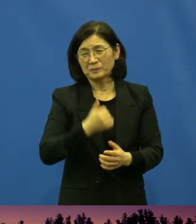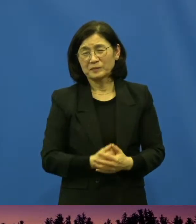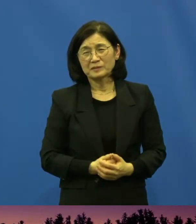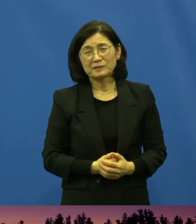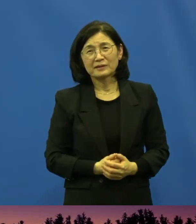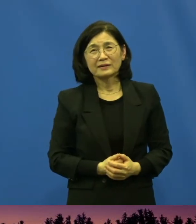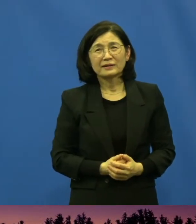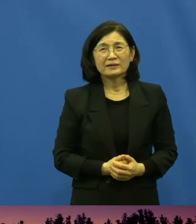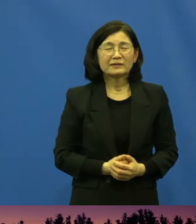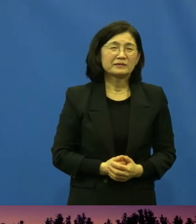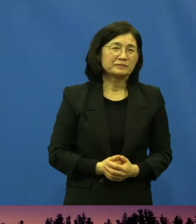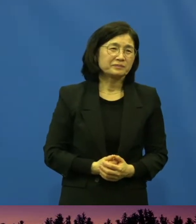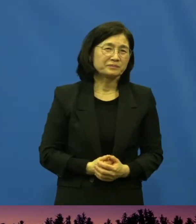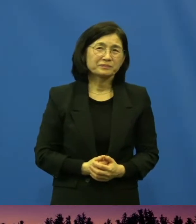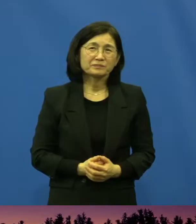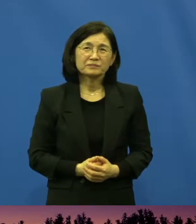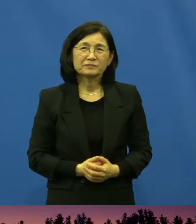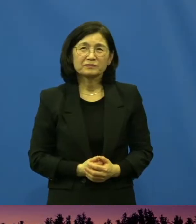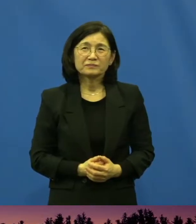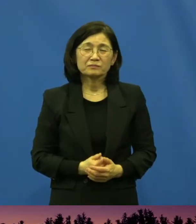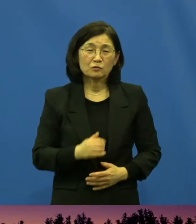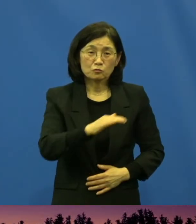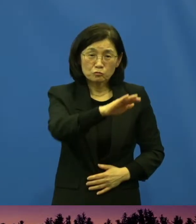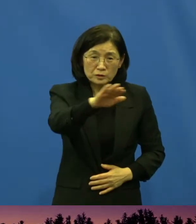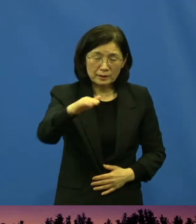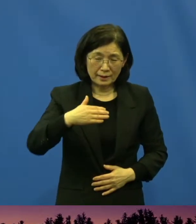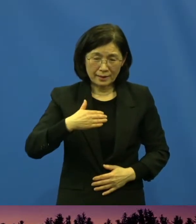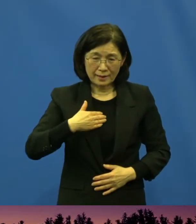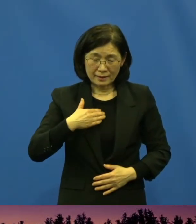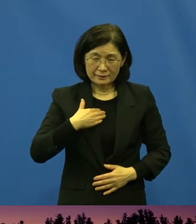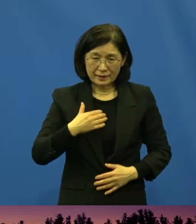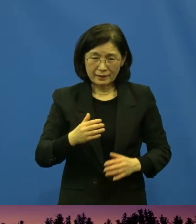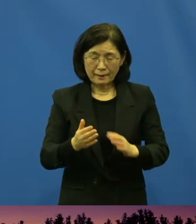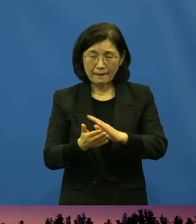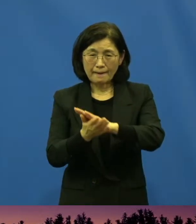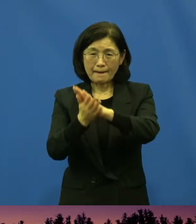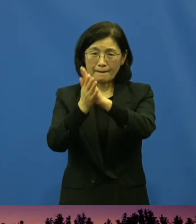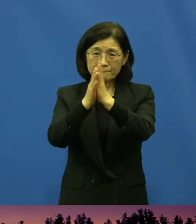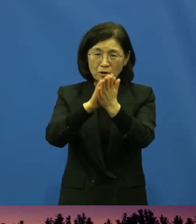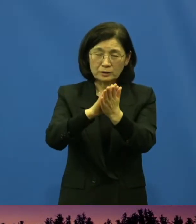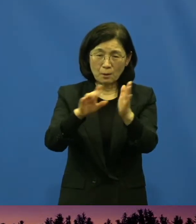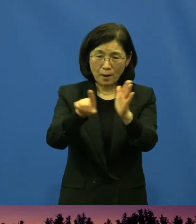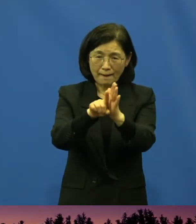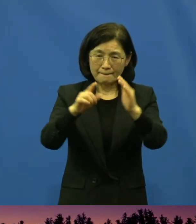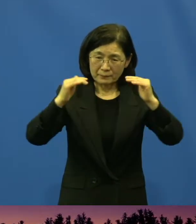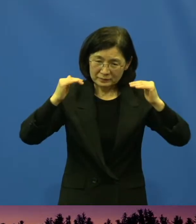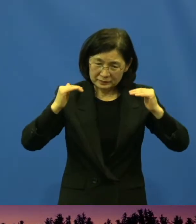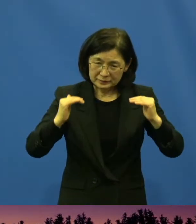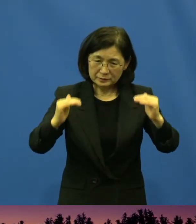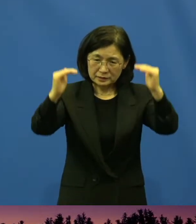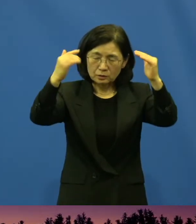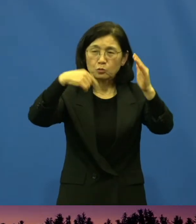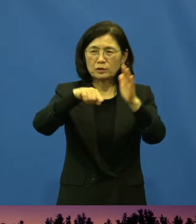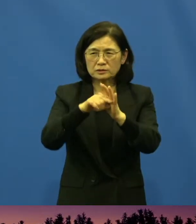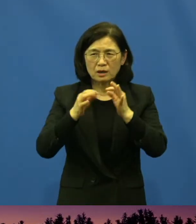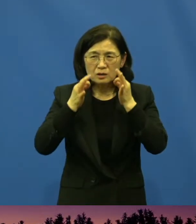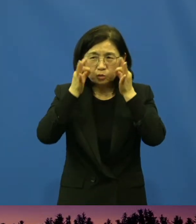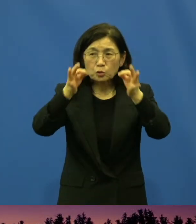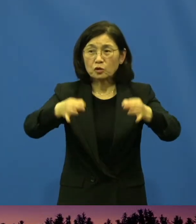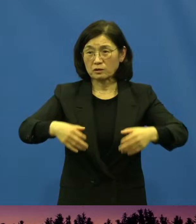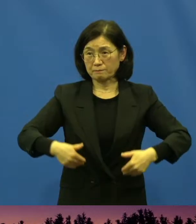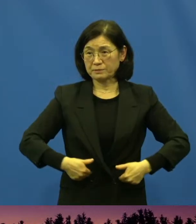여러분, 우리가 변화와 성장을 위해 노력해야 돼요. 왜? 성장하지 않으니까 내가 미숙한